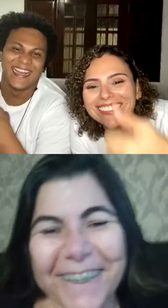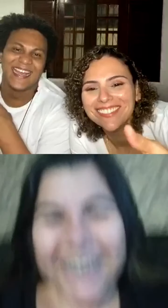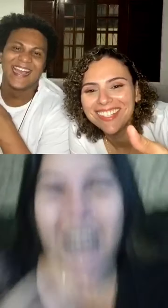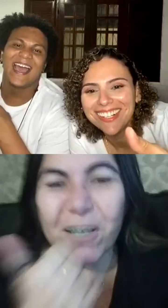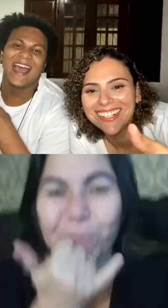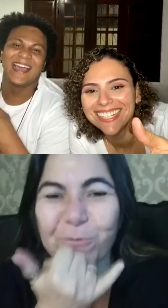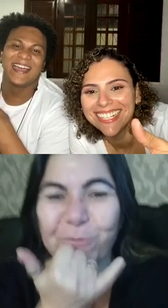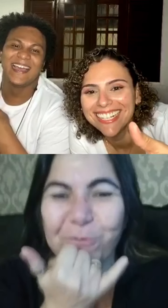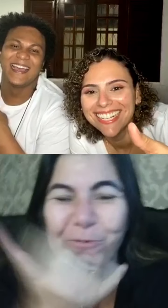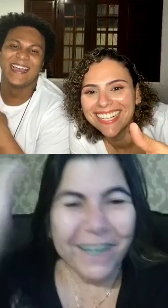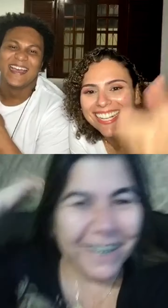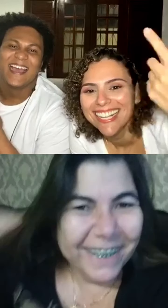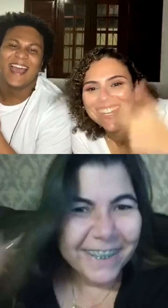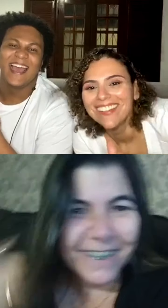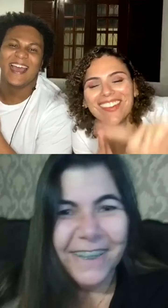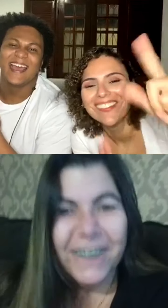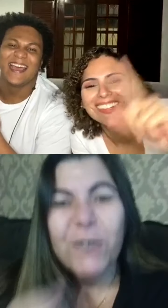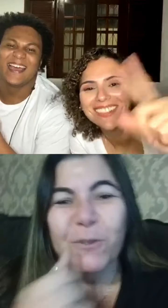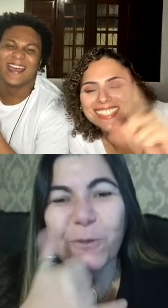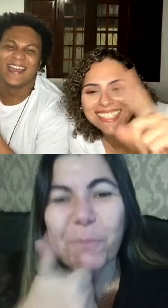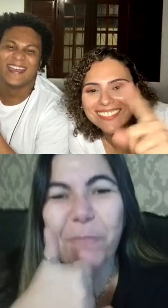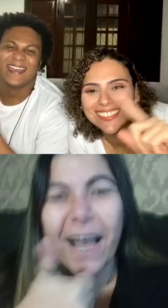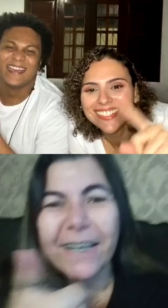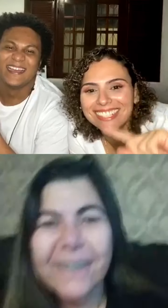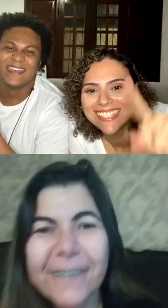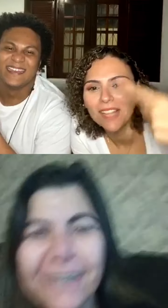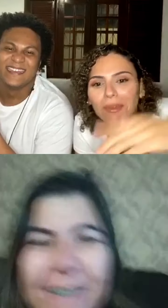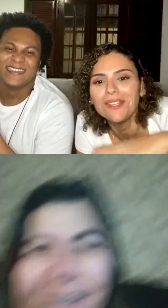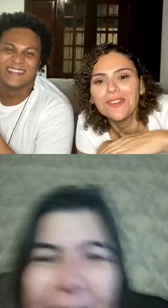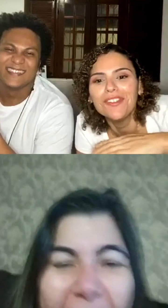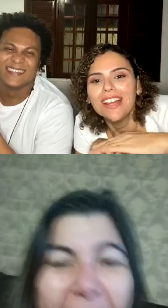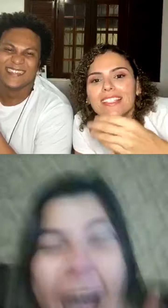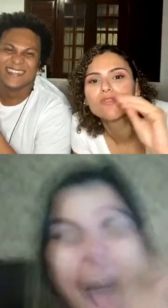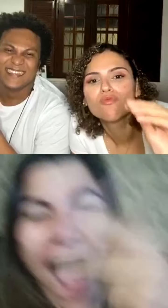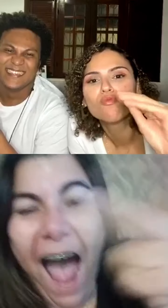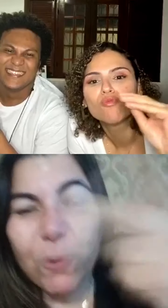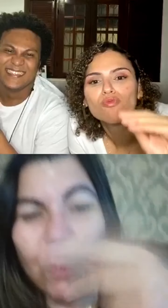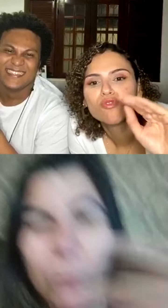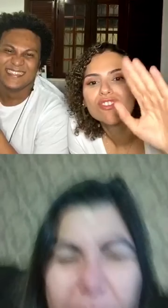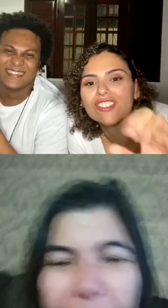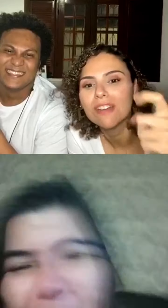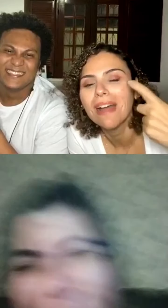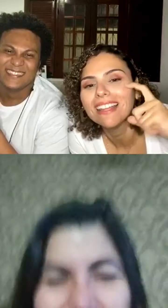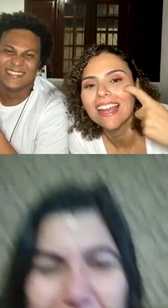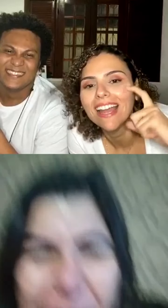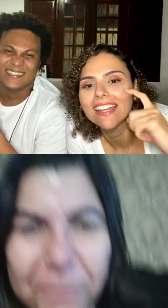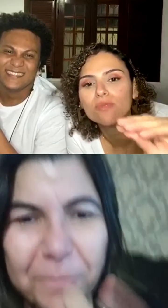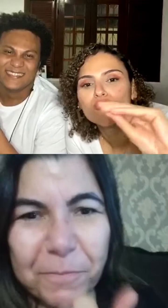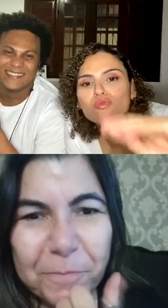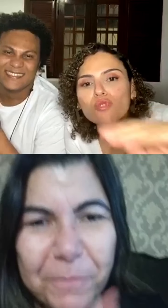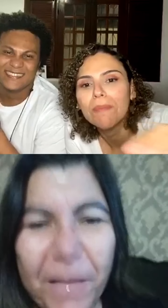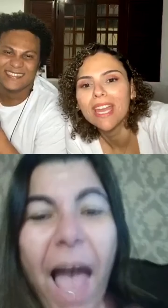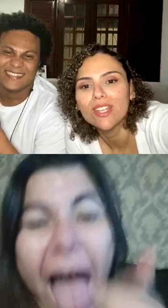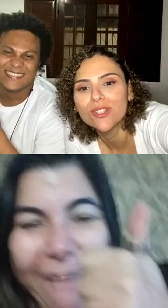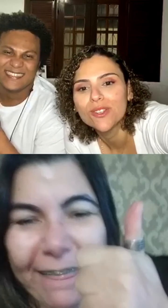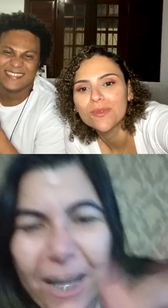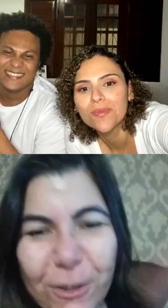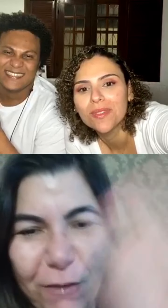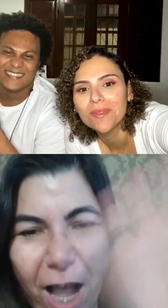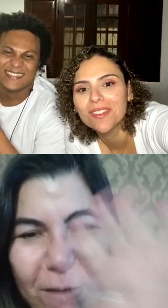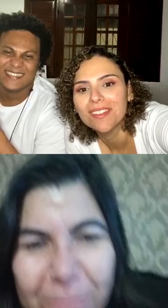Tudo bom? Problema não. Depois a gente conversa. Tô. Chama a Andréia. Beijo. Ah,